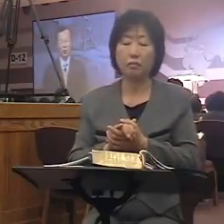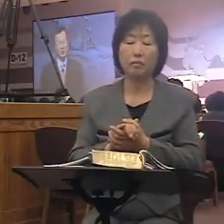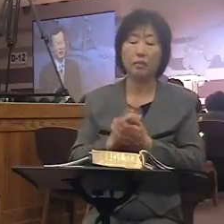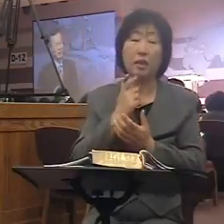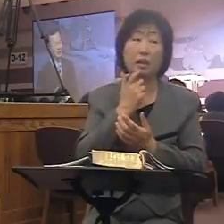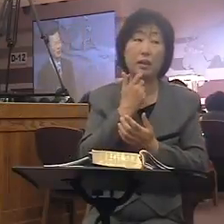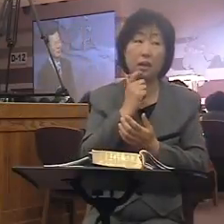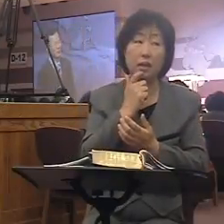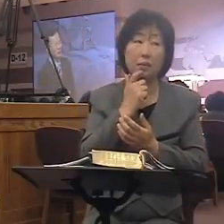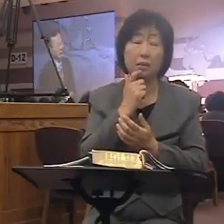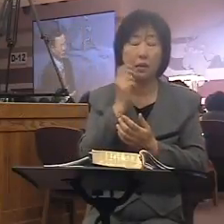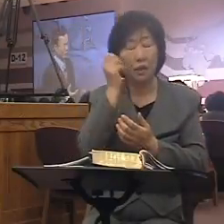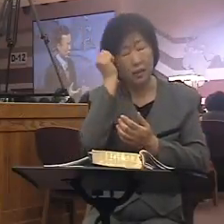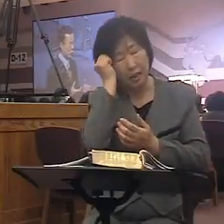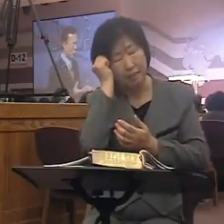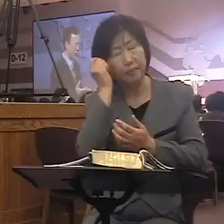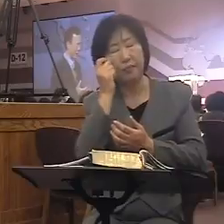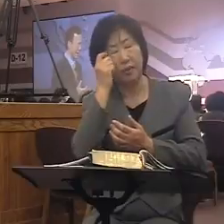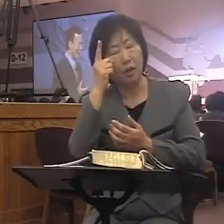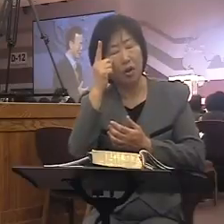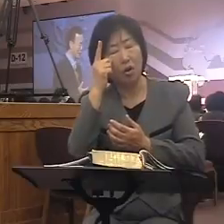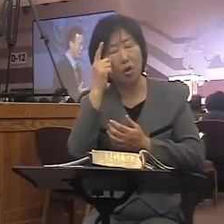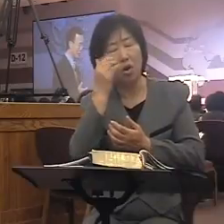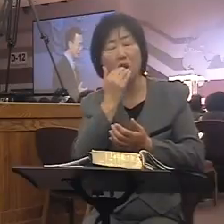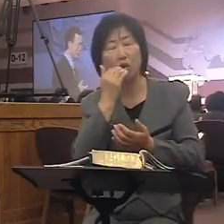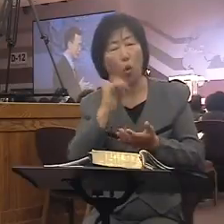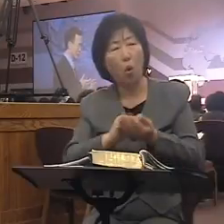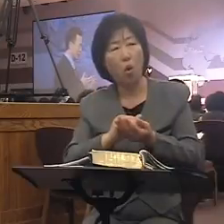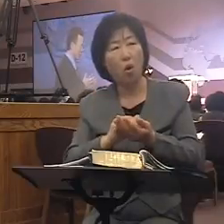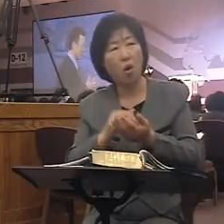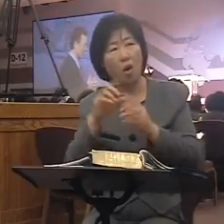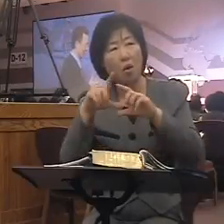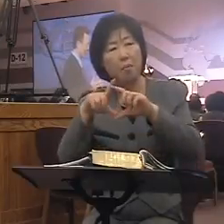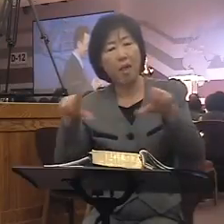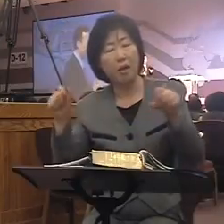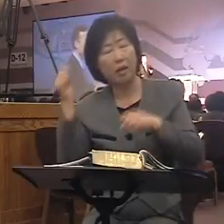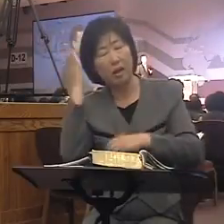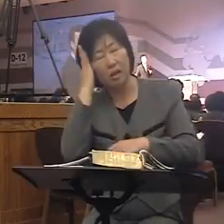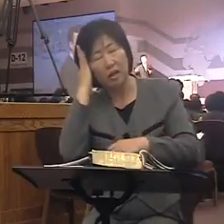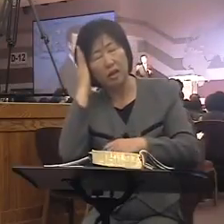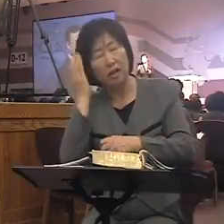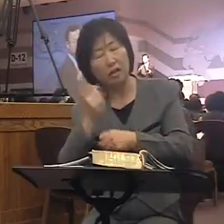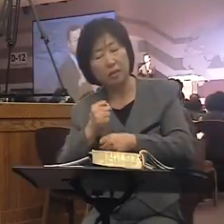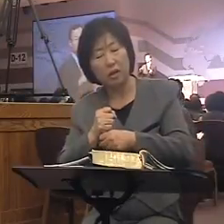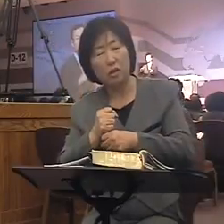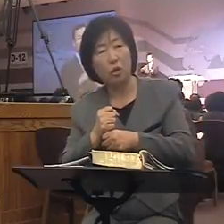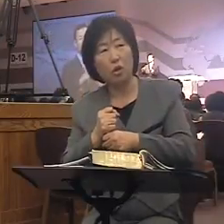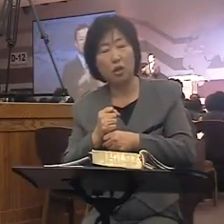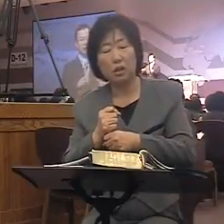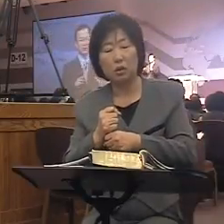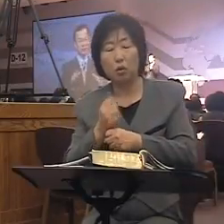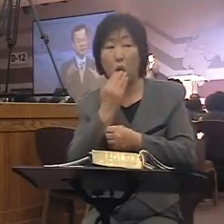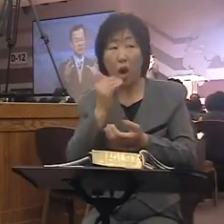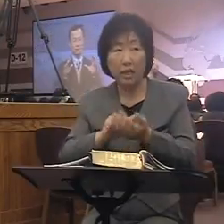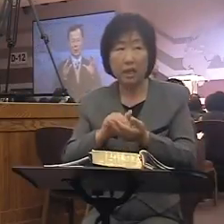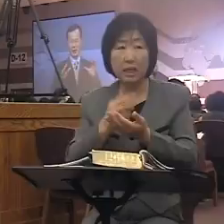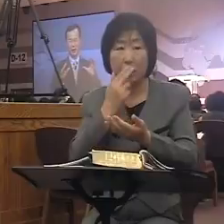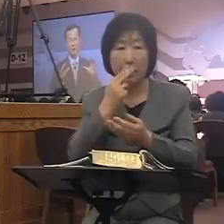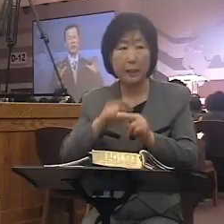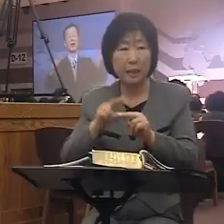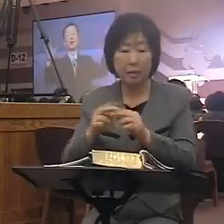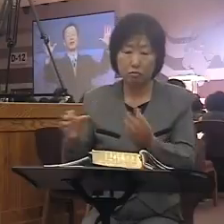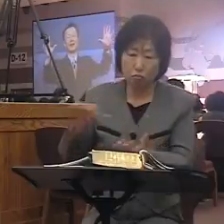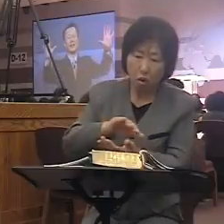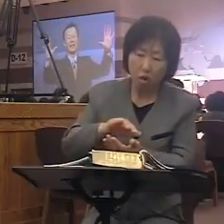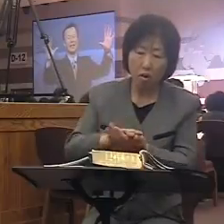그래서 야곱이 잠깨어 그 돌베개 삼았던 그 돌에다 기름을 붓고 그곳을